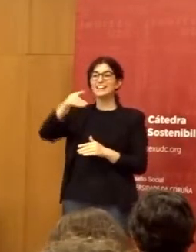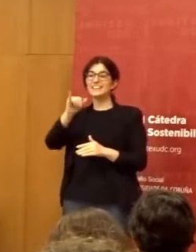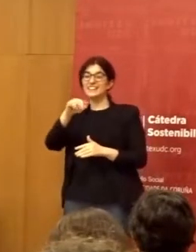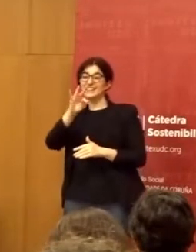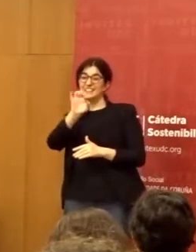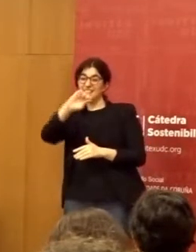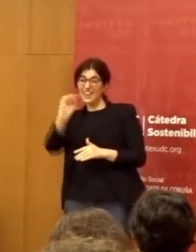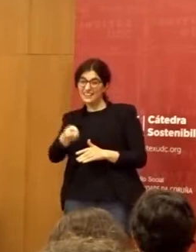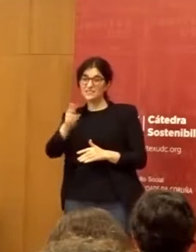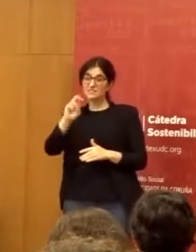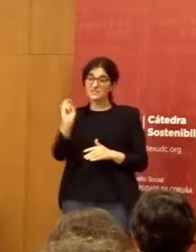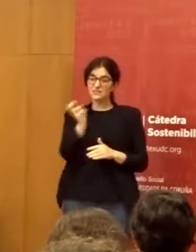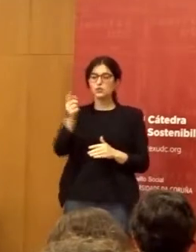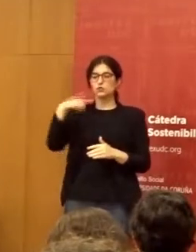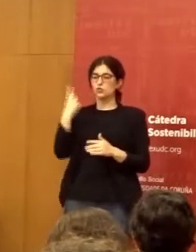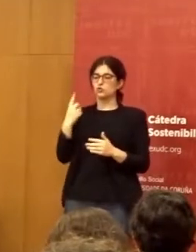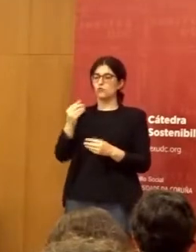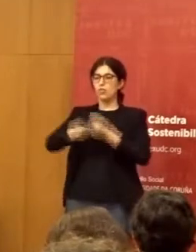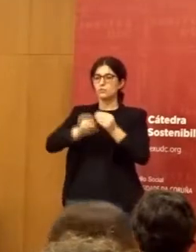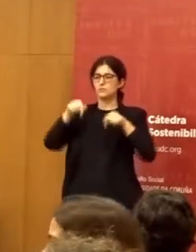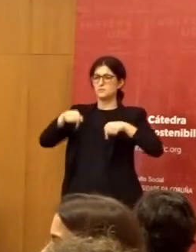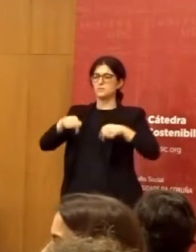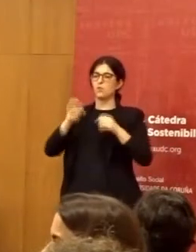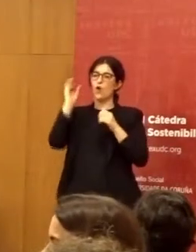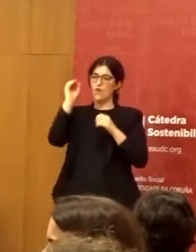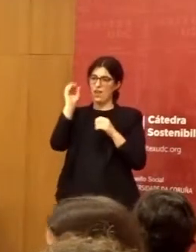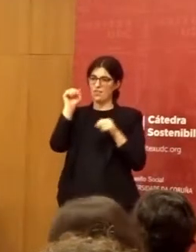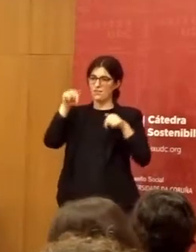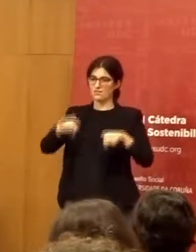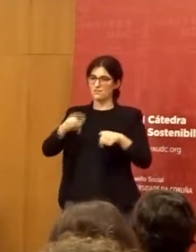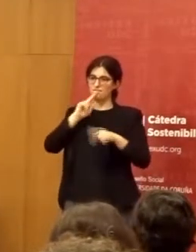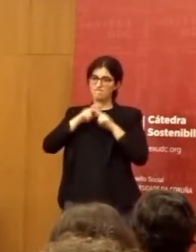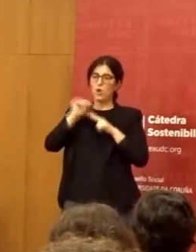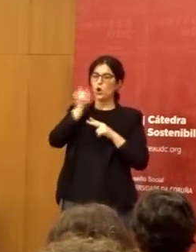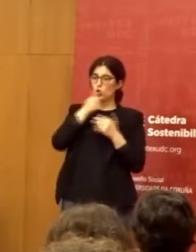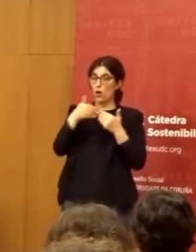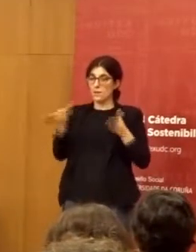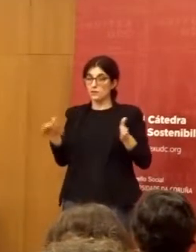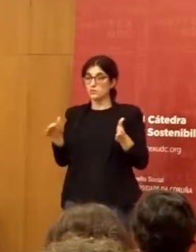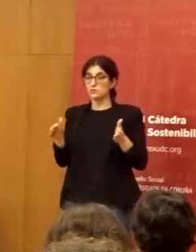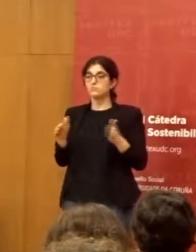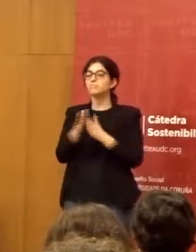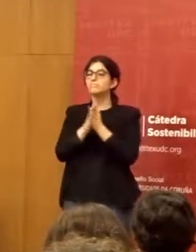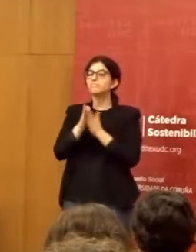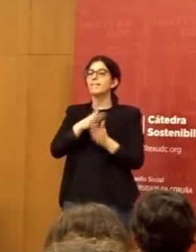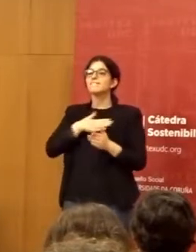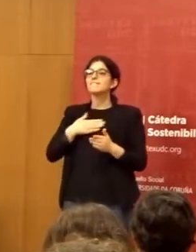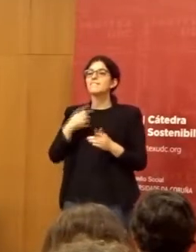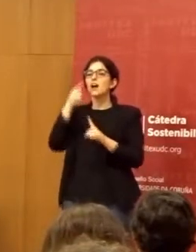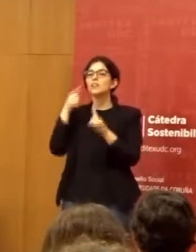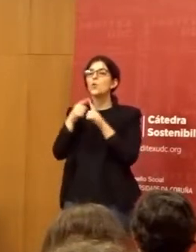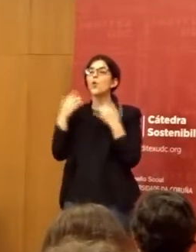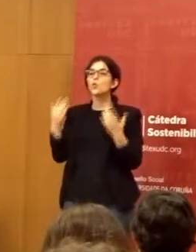estas conferencias en código abierto, con lo cual lo que queremos es ganar en impacto directo a la sociedad, en especial a la